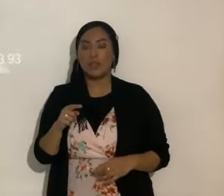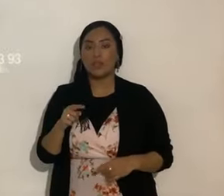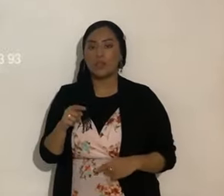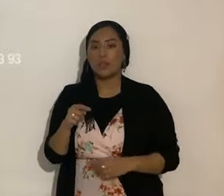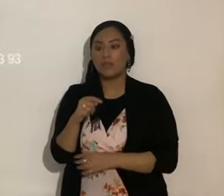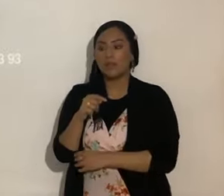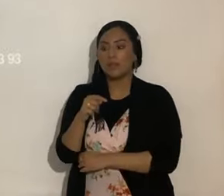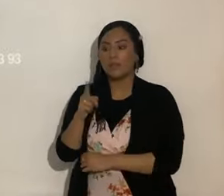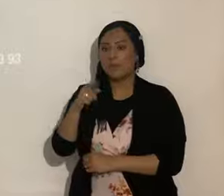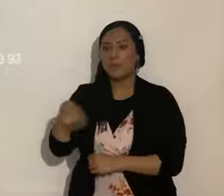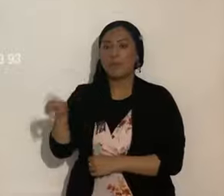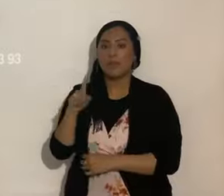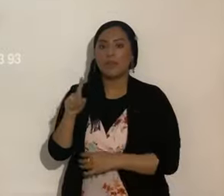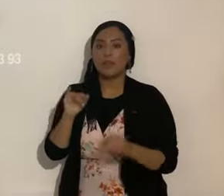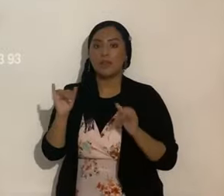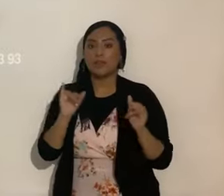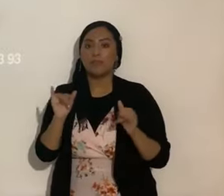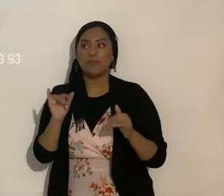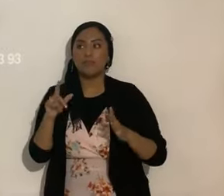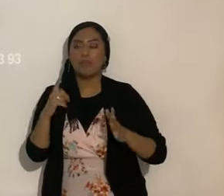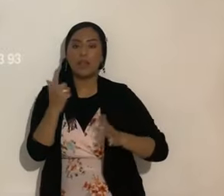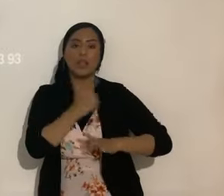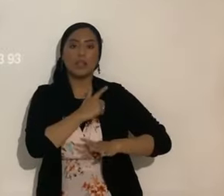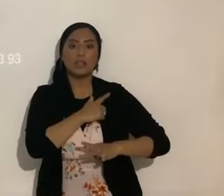tuvieran trabajo, sino que estaban